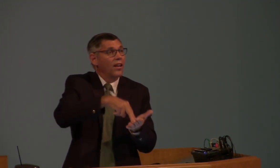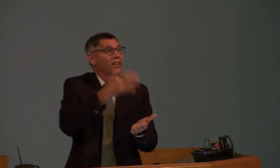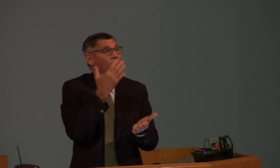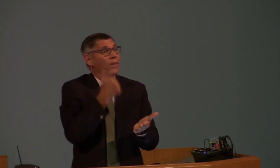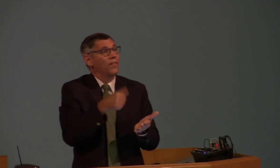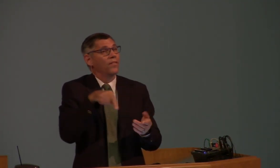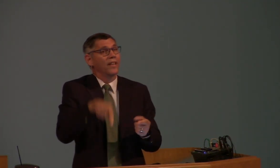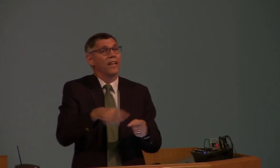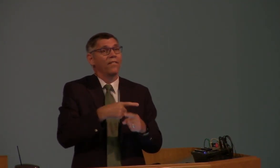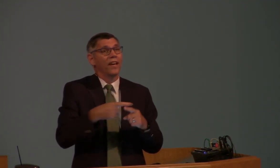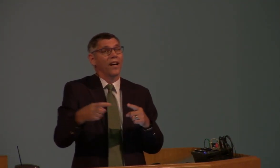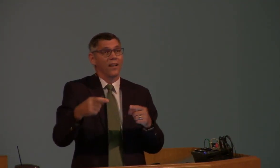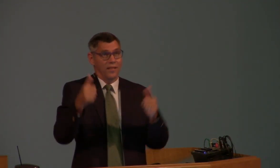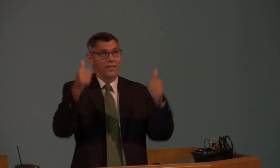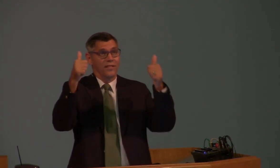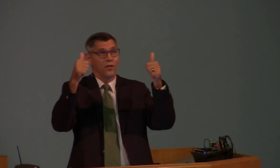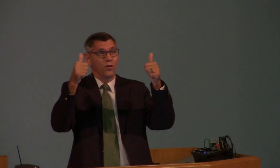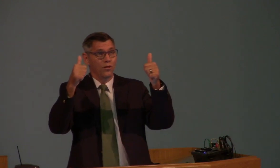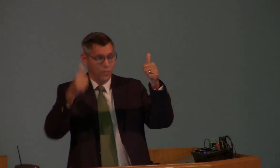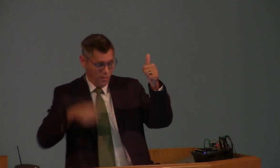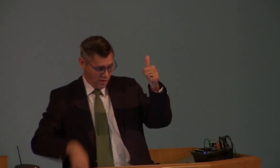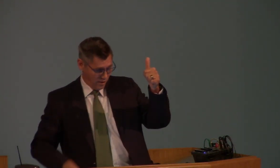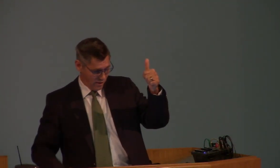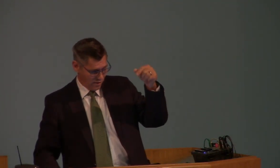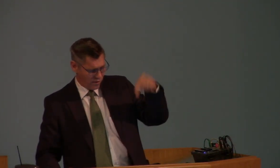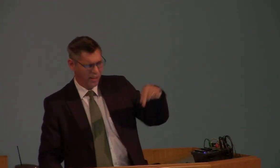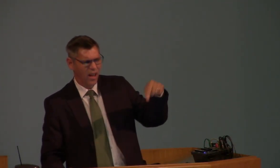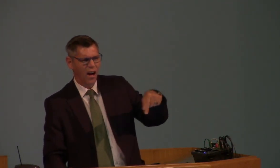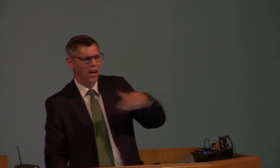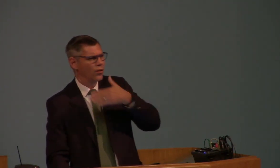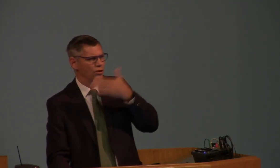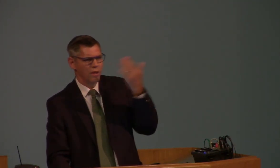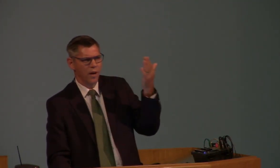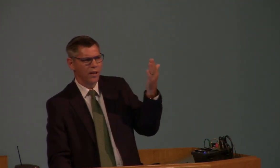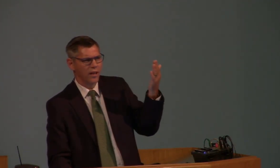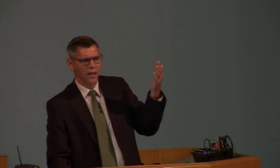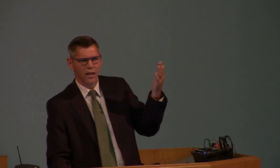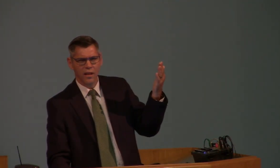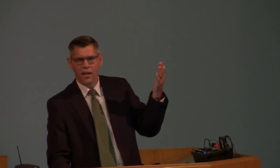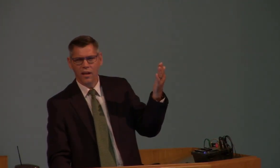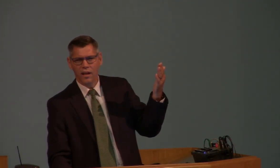asseblief hierdie week. Goed, vandag het ons niemand.